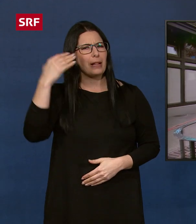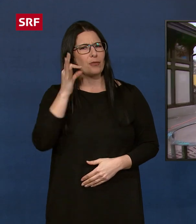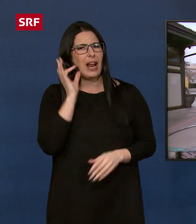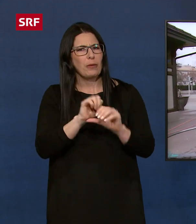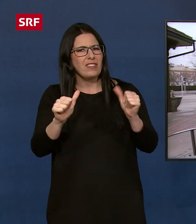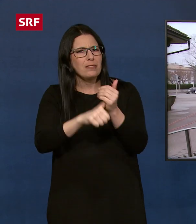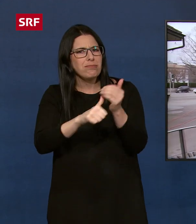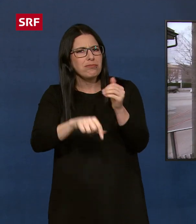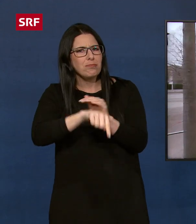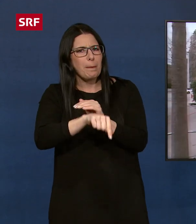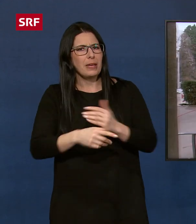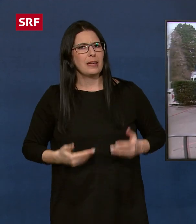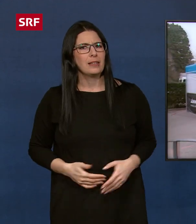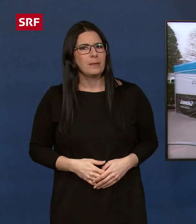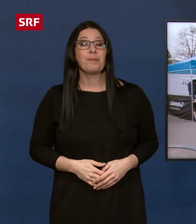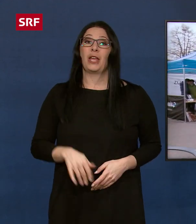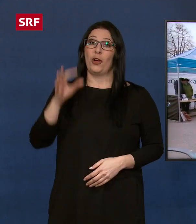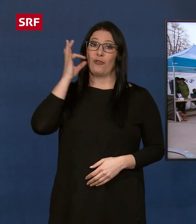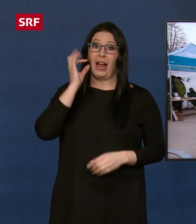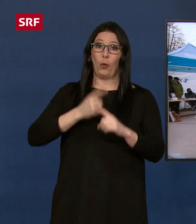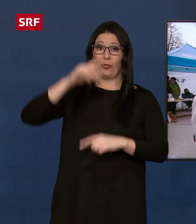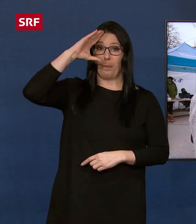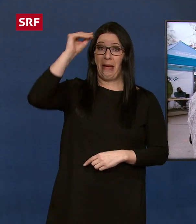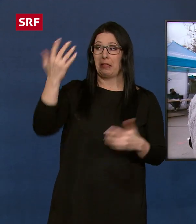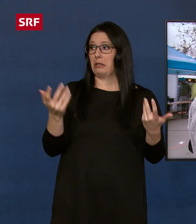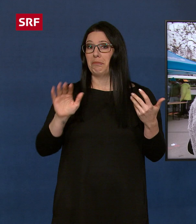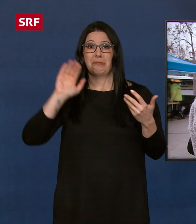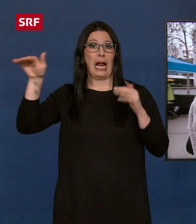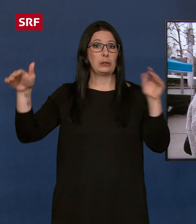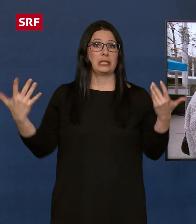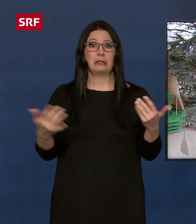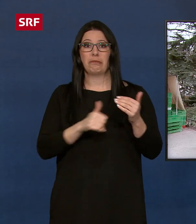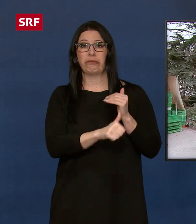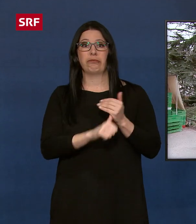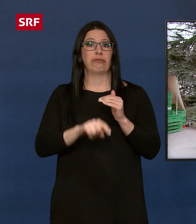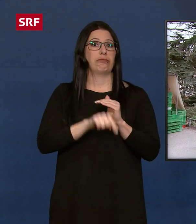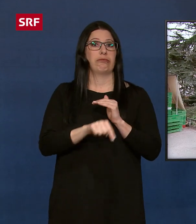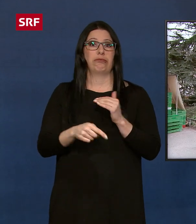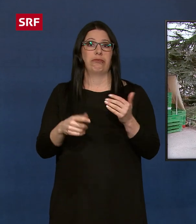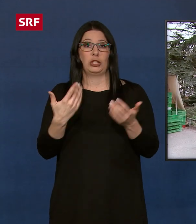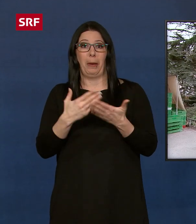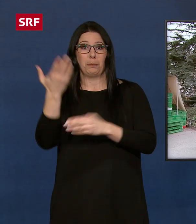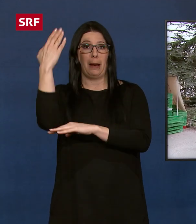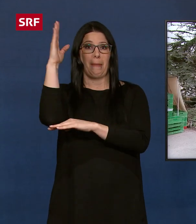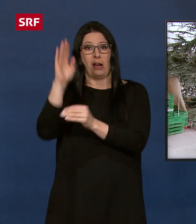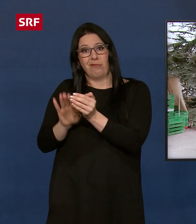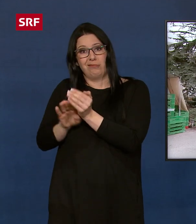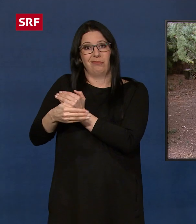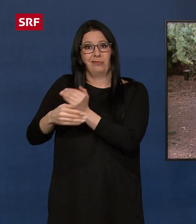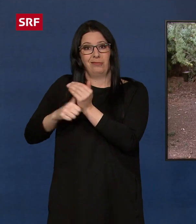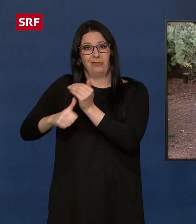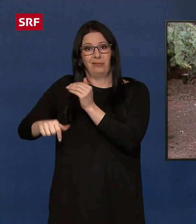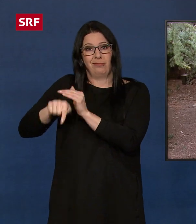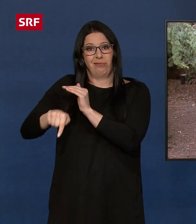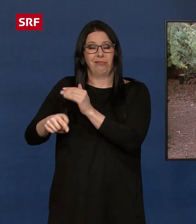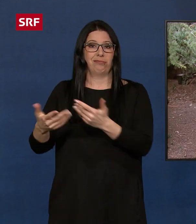WC? Naja, Frauen und Männer sind früher einfach draussen aufs WC, wie man es heute machen würde. Hier hat es zum Beispiel einen Baum, kann man hier